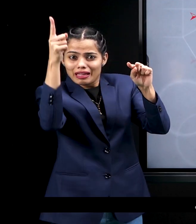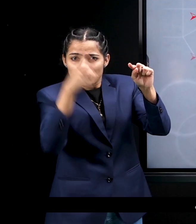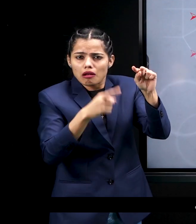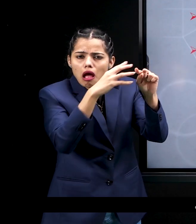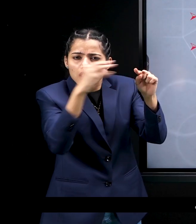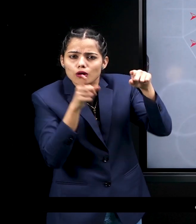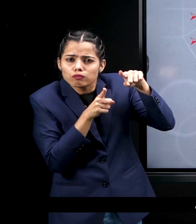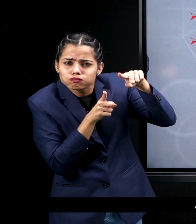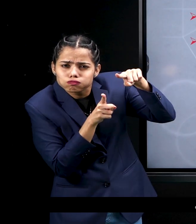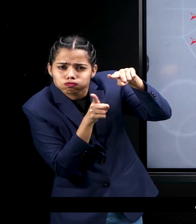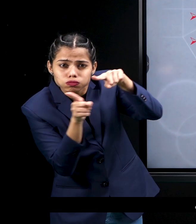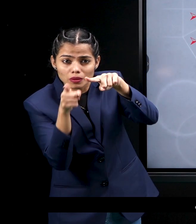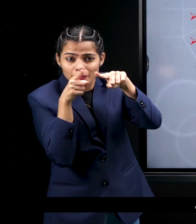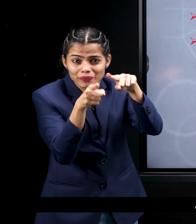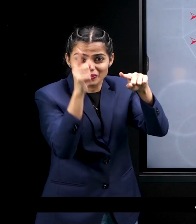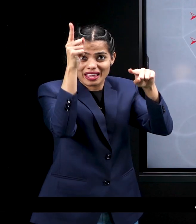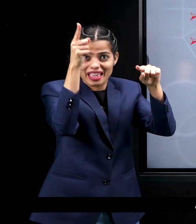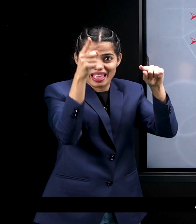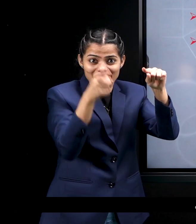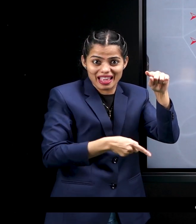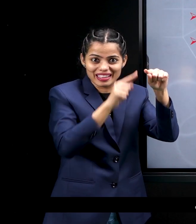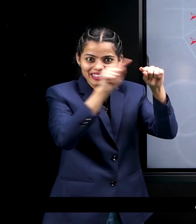இருக்கும்போது தொடர்புடைய கோணங்கள் சம அளவுகளைக் கொண்டுள்ளன.